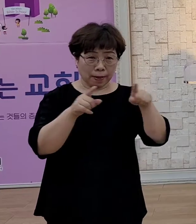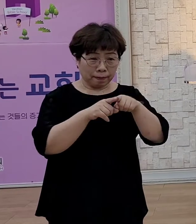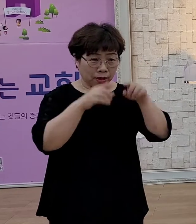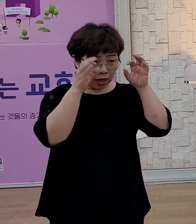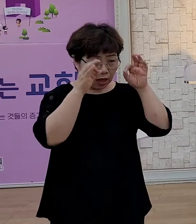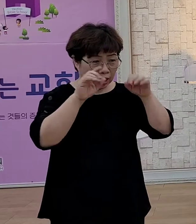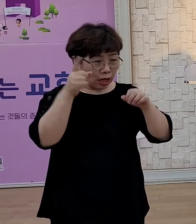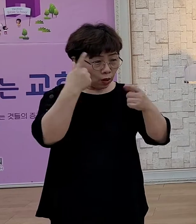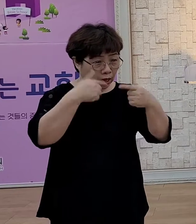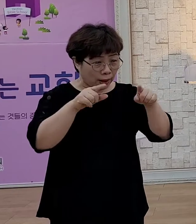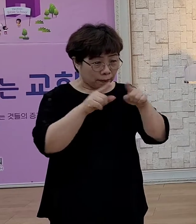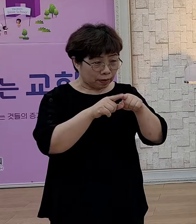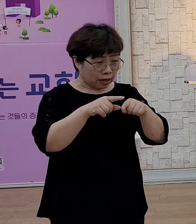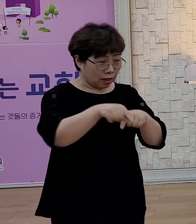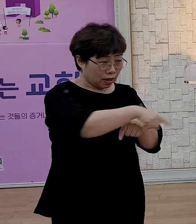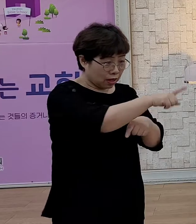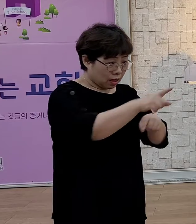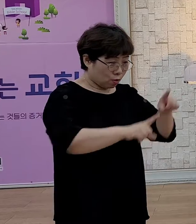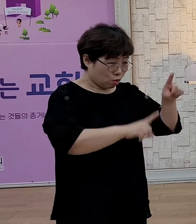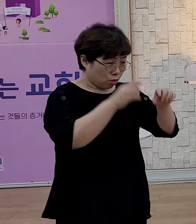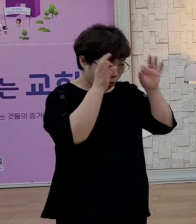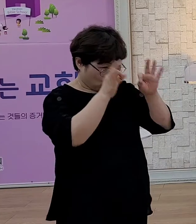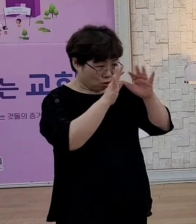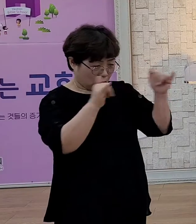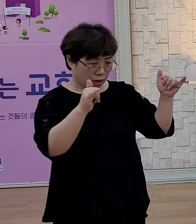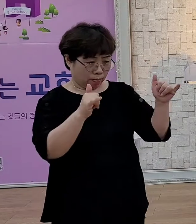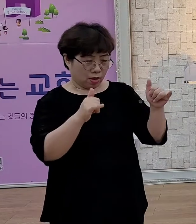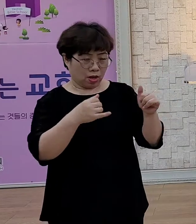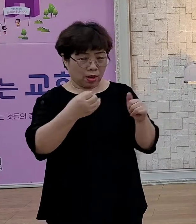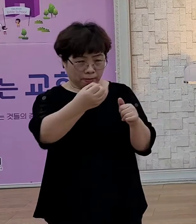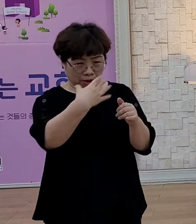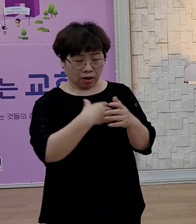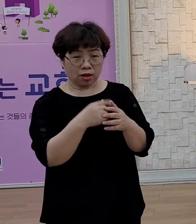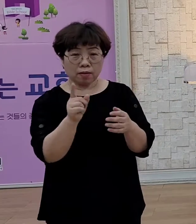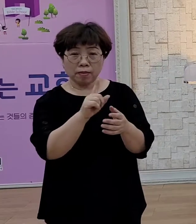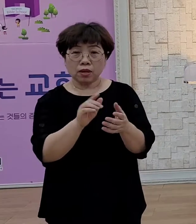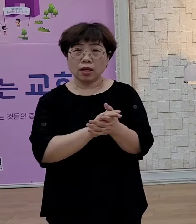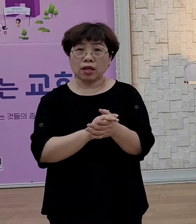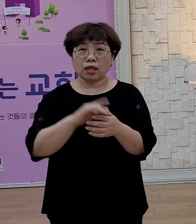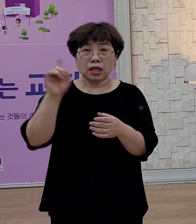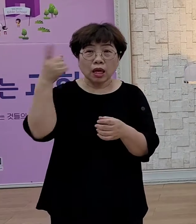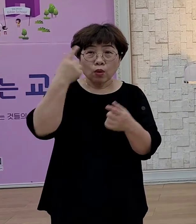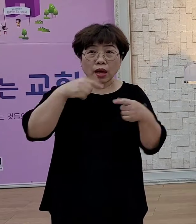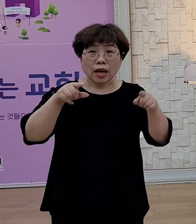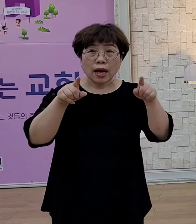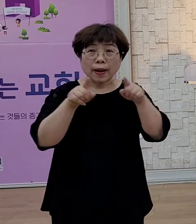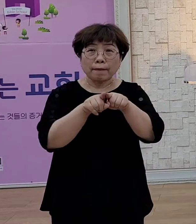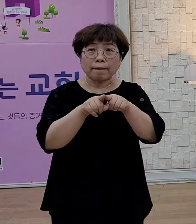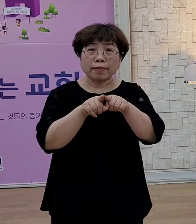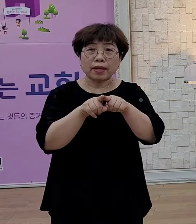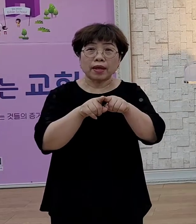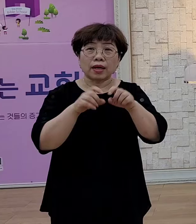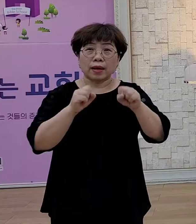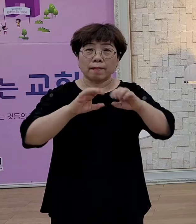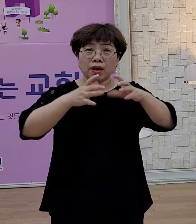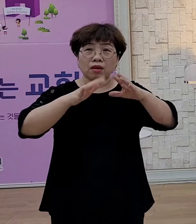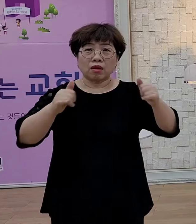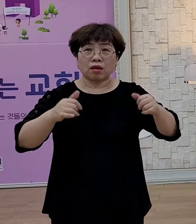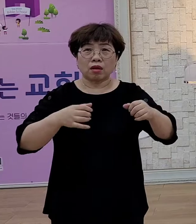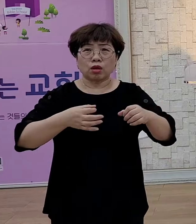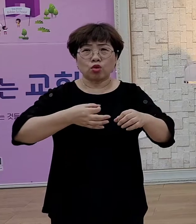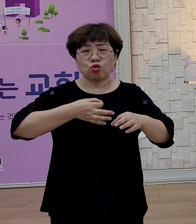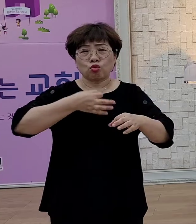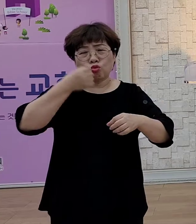현실을 보고 이렇게 이야기합니다. 다윗과 그와 함께한 백성이 울 기력이 없도록 소리를